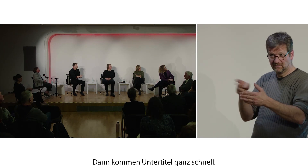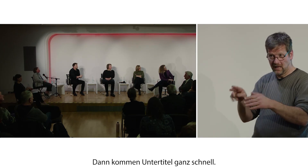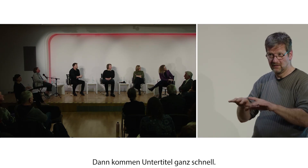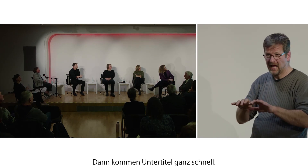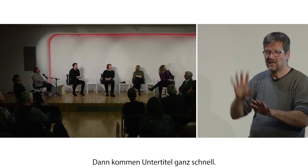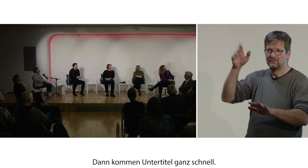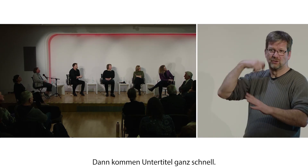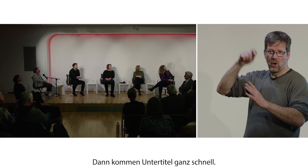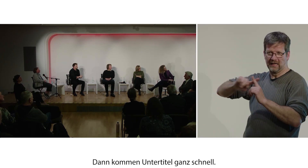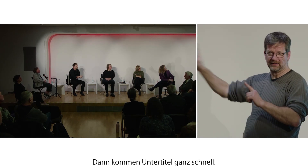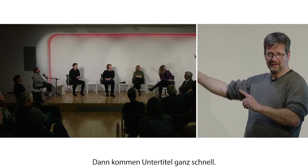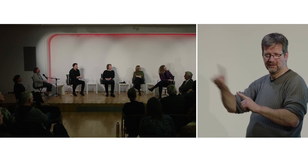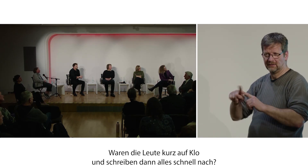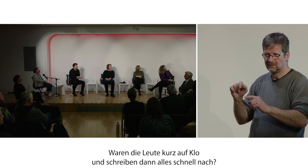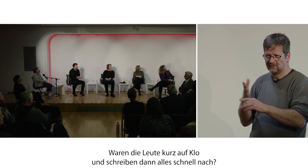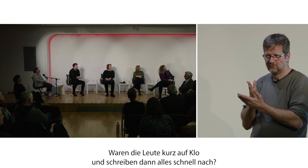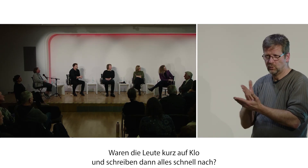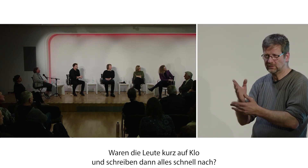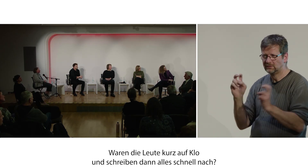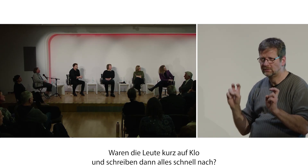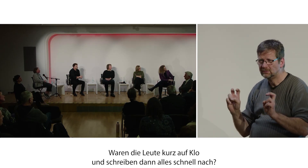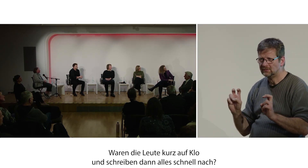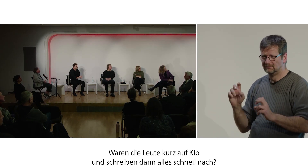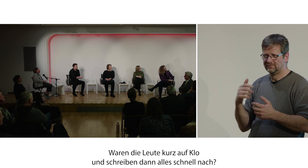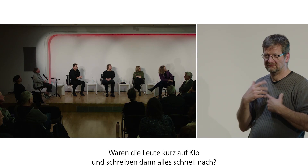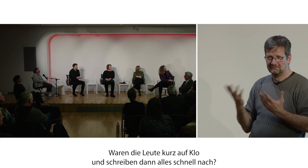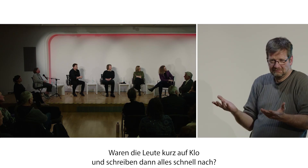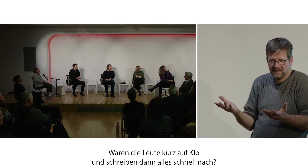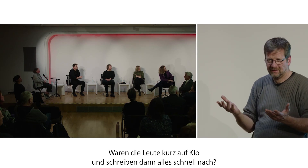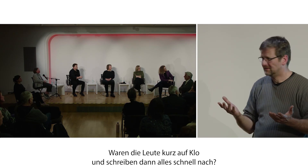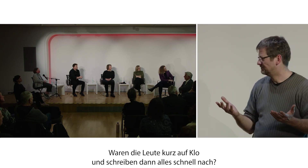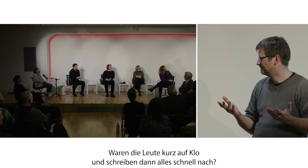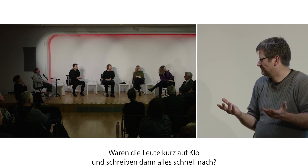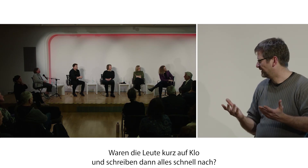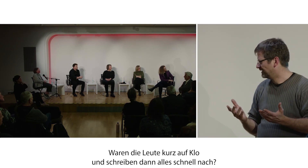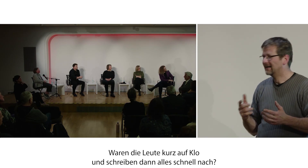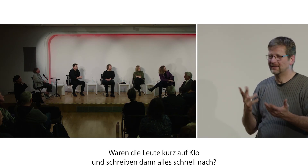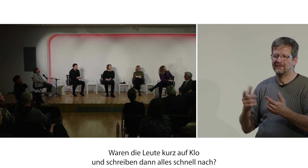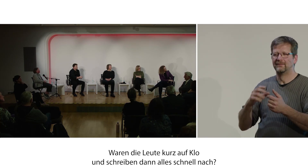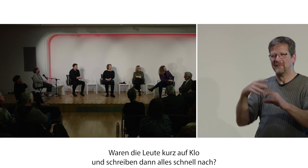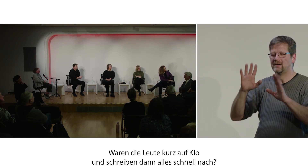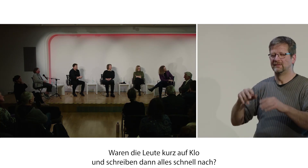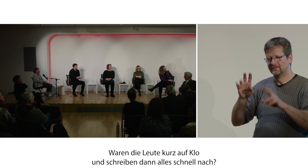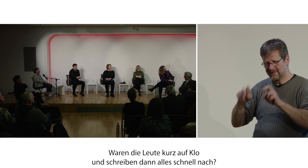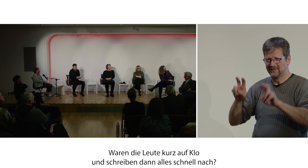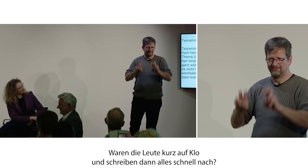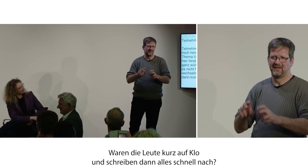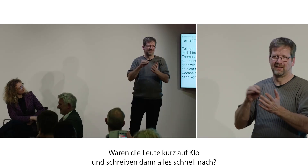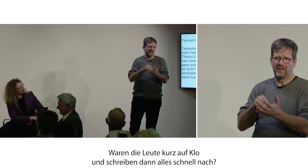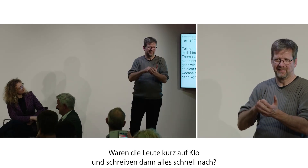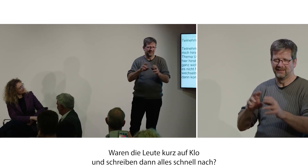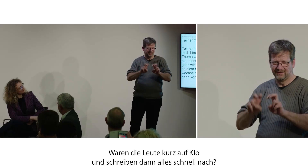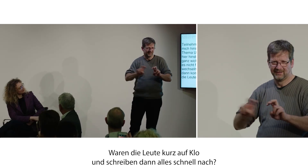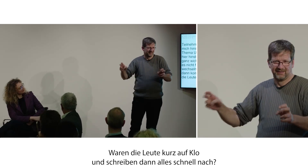los? Und dann kommen Untertitel ganz schnell. Ich frage mich, ob die Leute kurz auf Klo waren und dann irgendwie wieder reinkommen und alles schnell nachschreiben, was in der